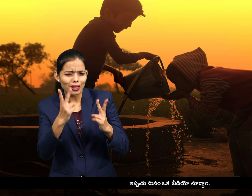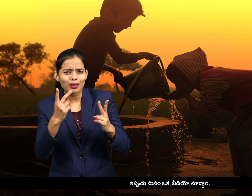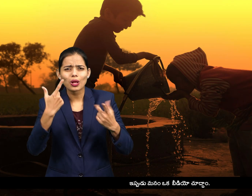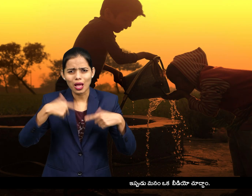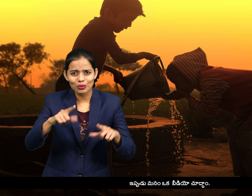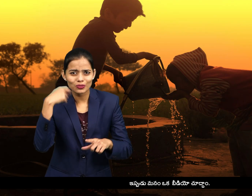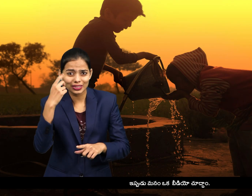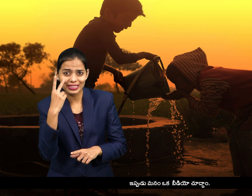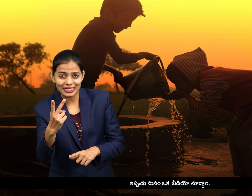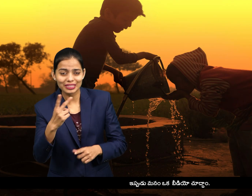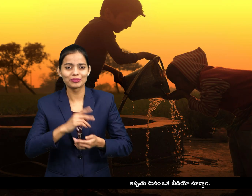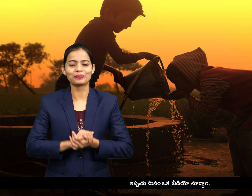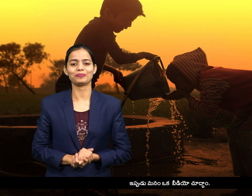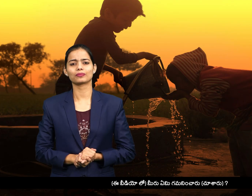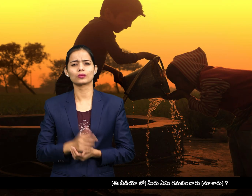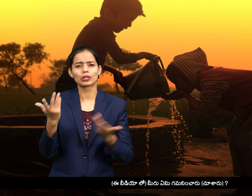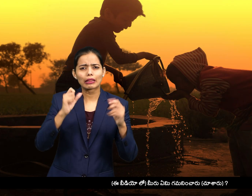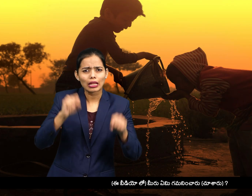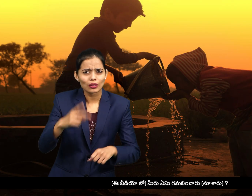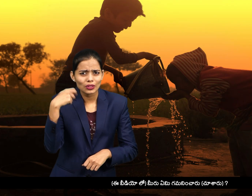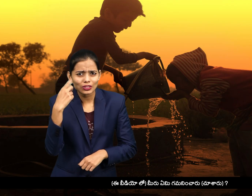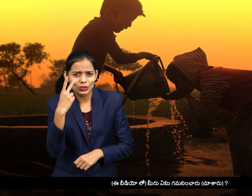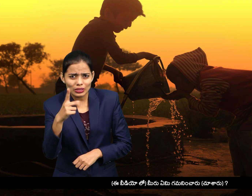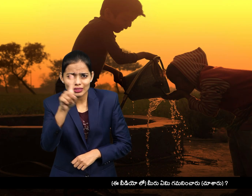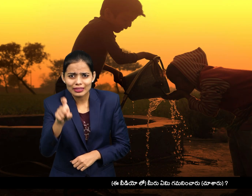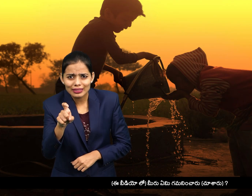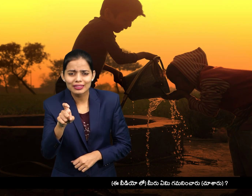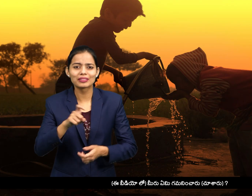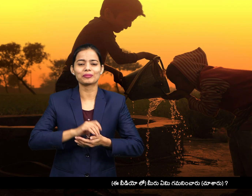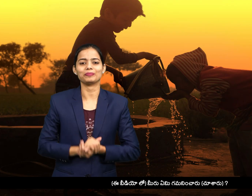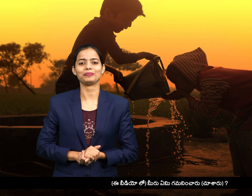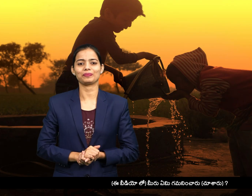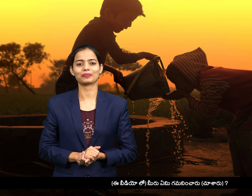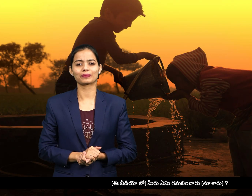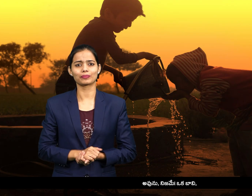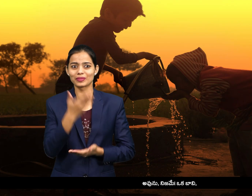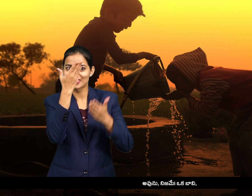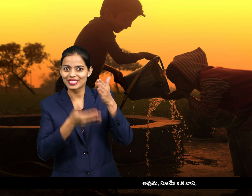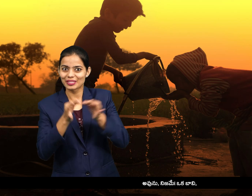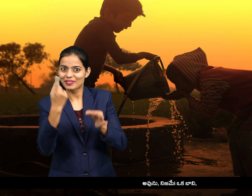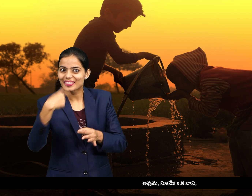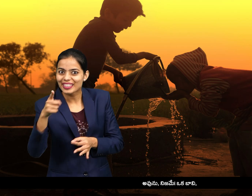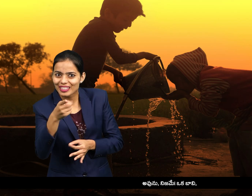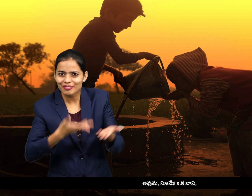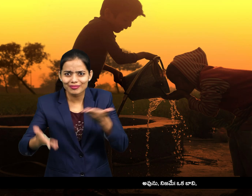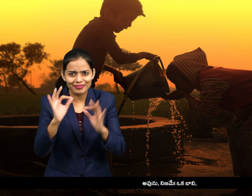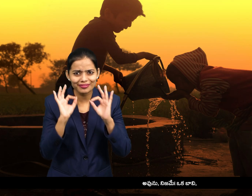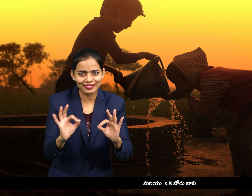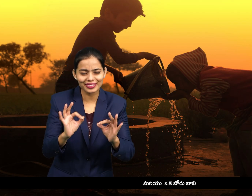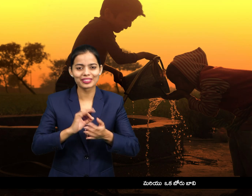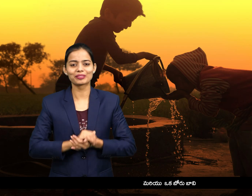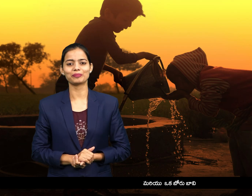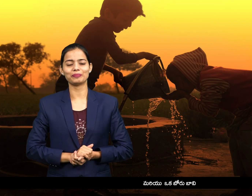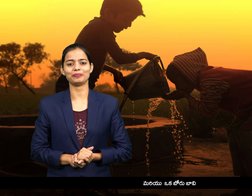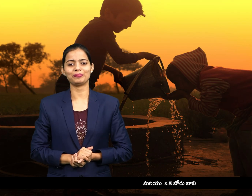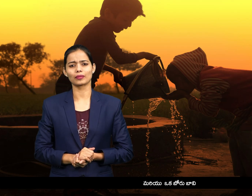ఇప్పుడు మనం ఒక వీడియో చూద్దాం. మీరు ఏమి గమనించారు? అవును, నిజమే, ఒక బావి